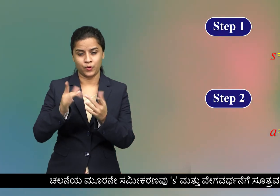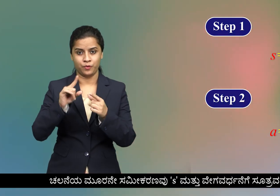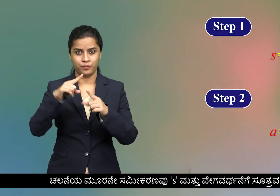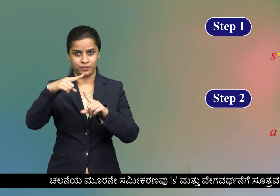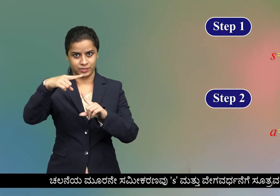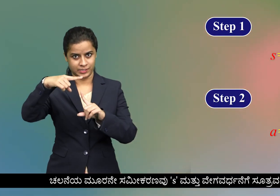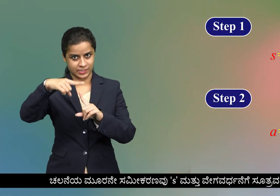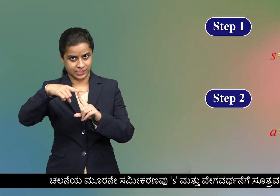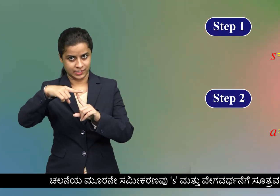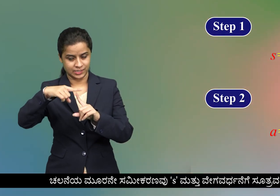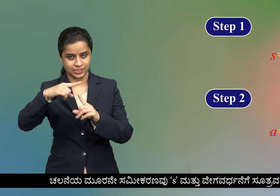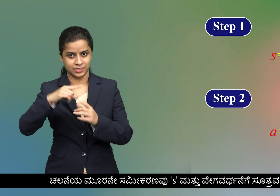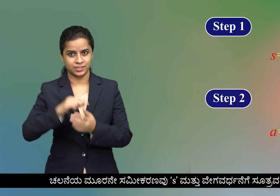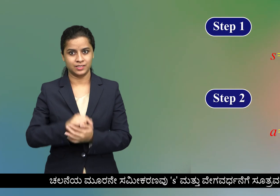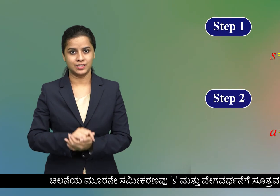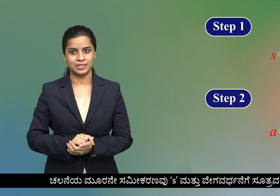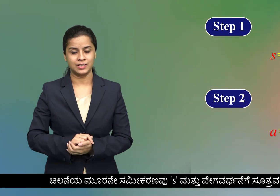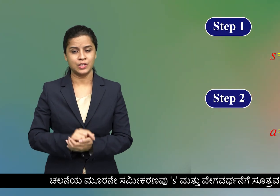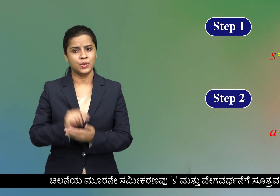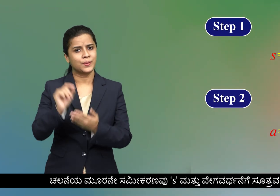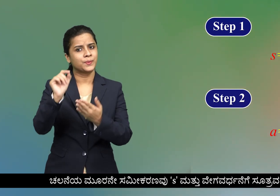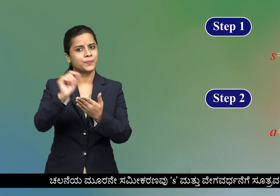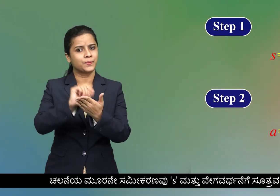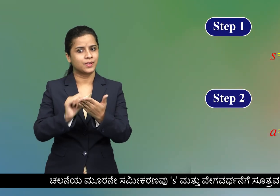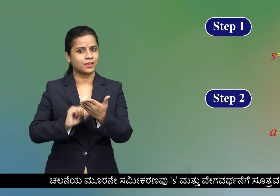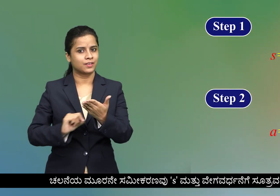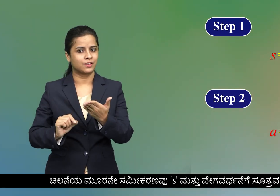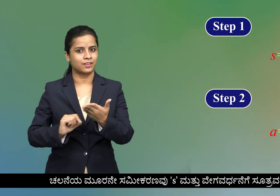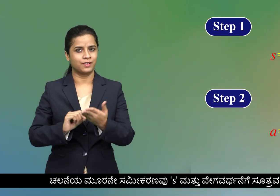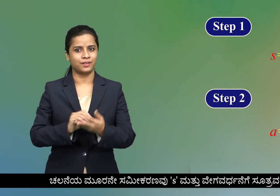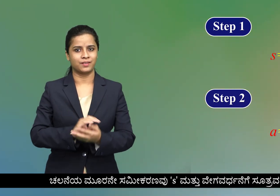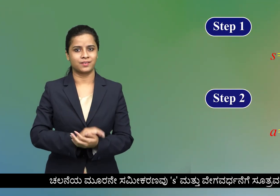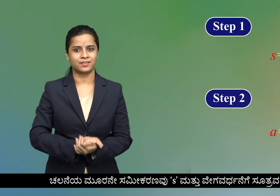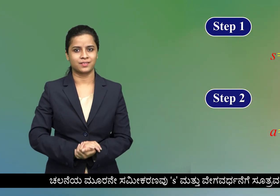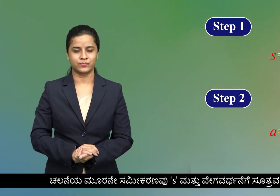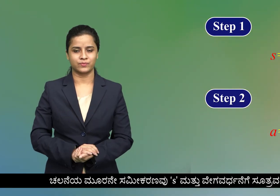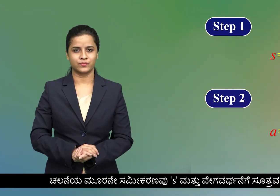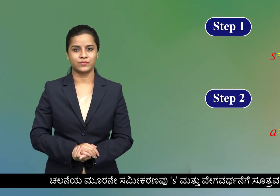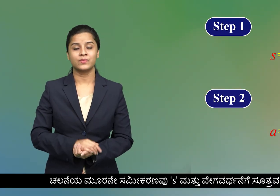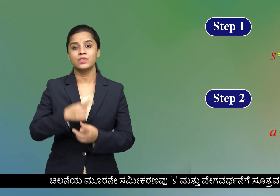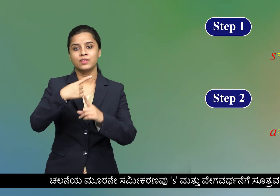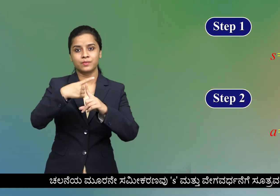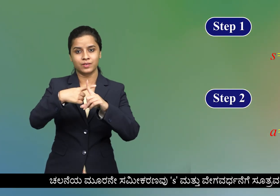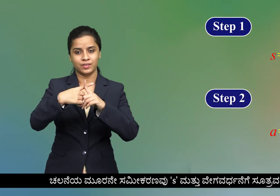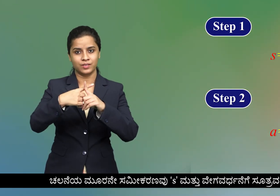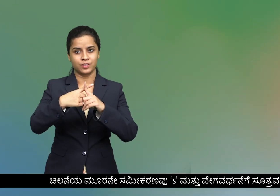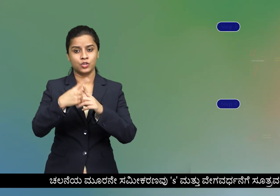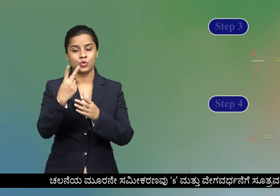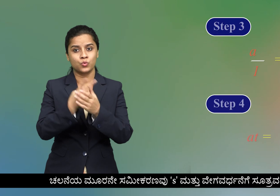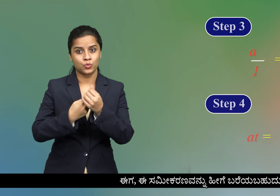ಟು ಮಾಡ್ಯುಲಸ್ ಆಫ್ ಯು ಪ್ಲಸ್ ವಿ ಡಿವೈಡೆಡ್ ಬೈ 2 ಇಂಟು ಟಿ. ಎ ಈಸ್ ಈಕ್ವಲ್ ಟು ವಿ ಮೈನಸ್ ಯು ಡಿವೈಡೆಡ್ ಬೈ ಟಿ.